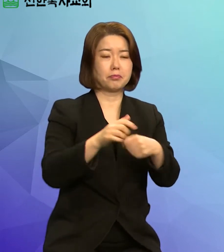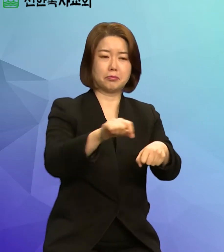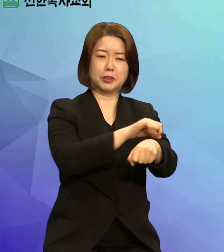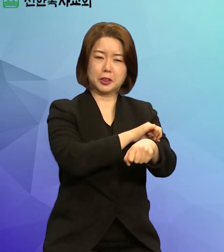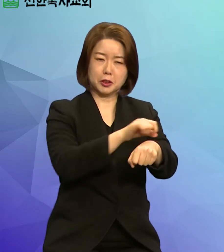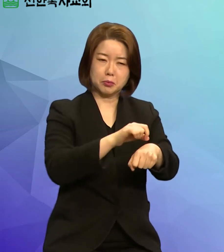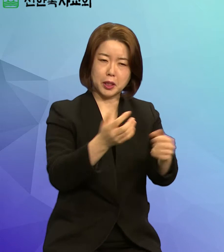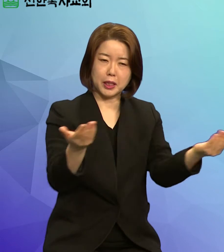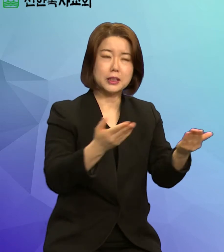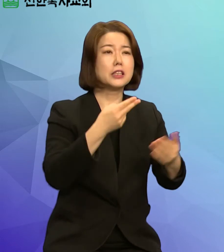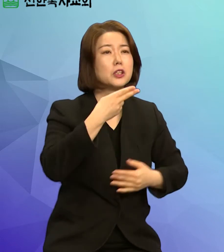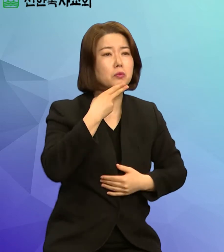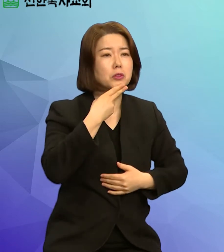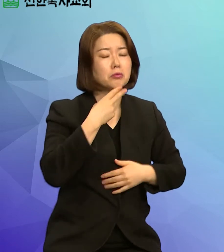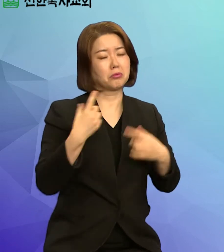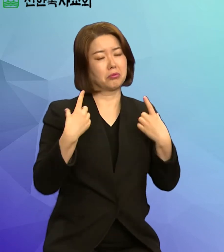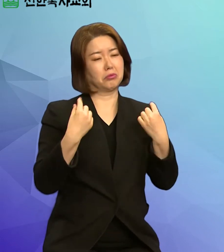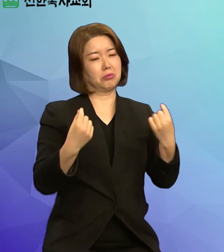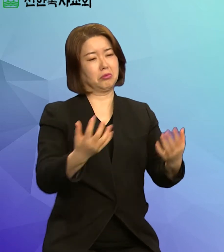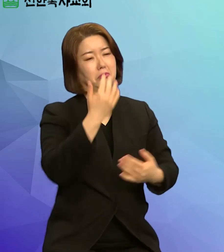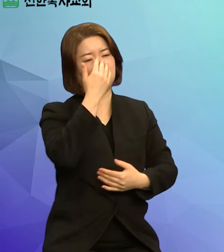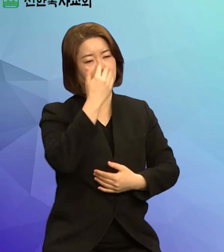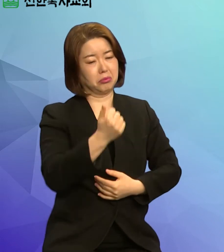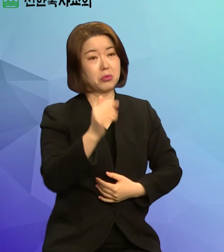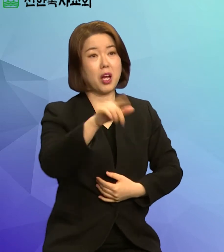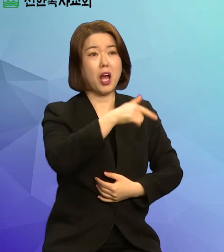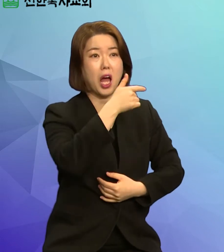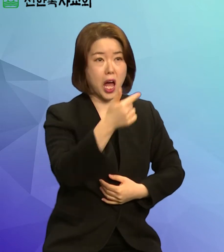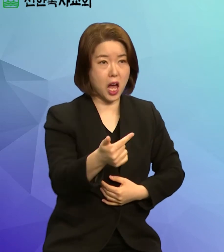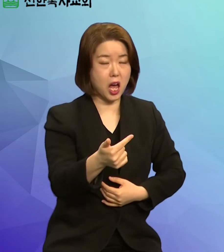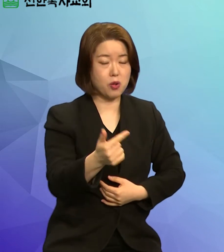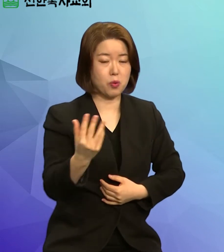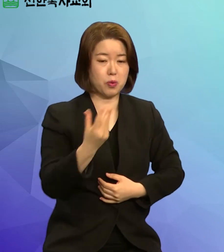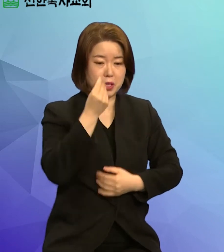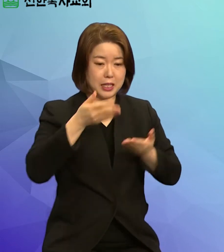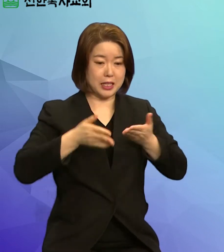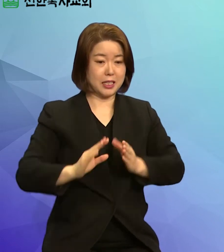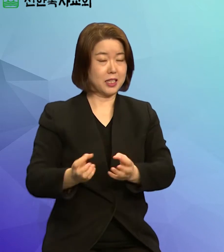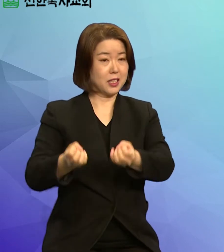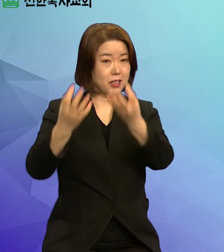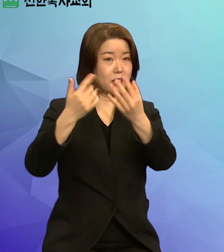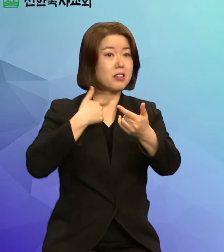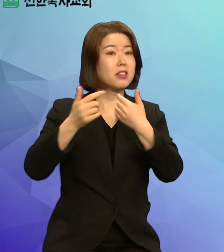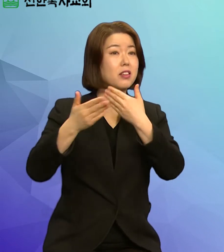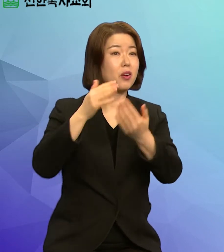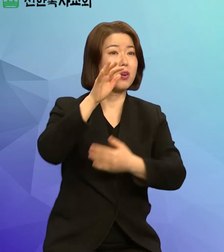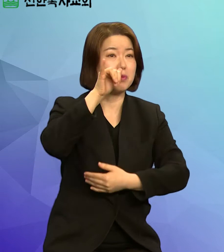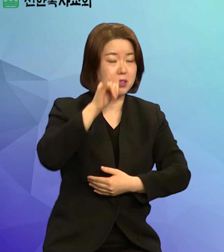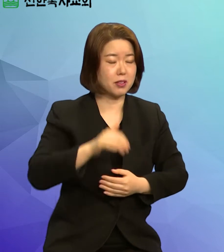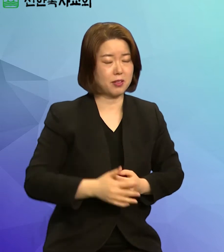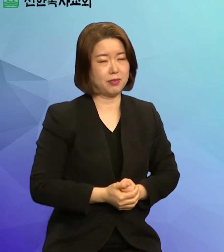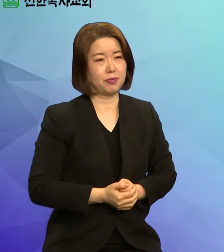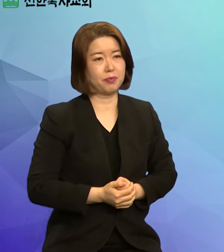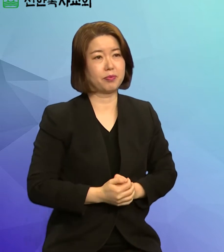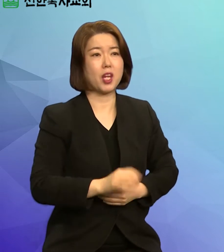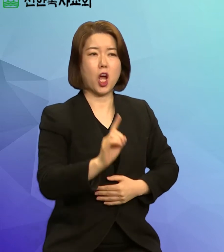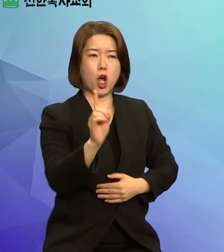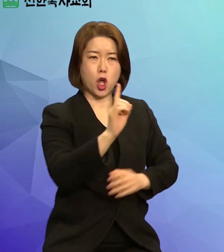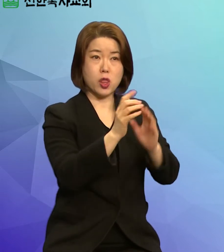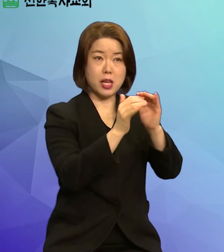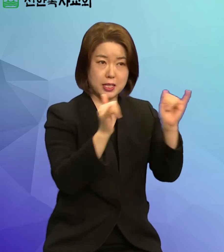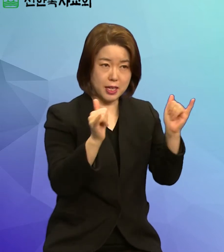없는 그저 똑같은 하루인 성탄절을 경험합니다. 어떤